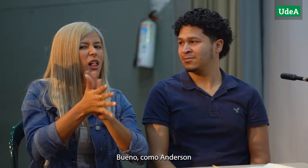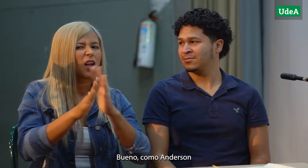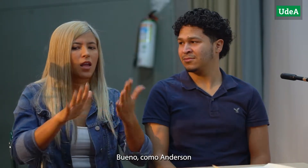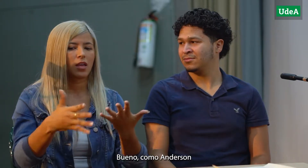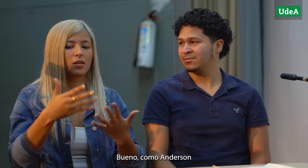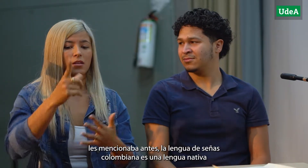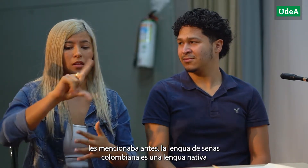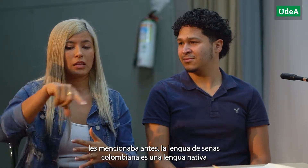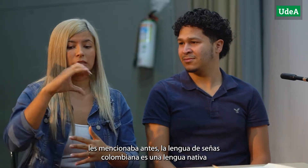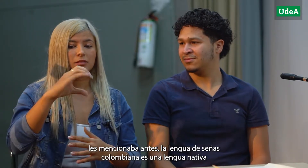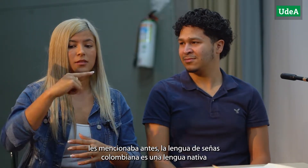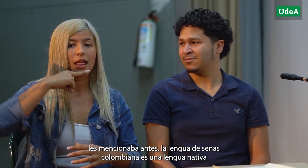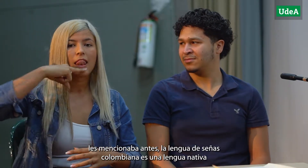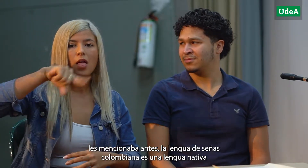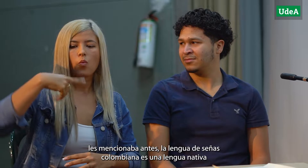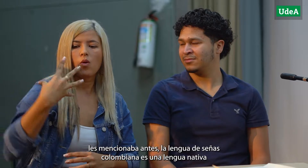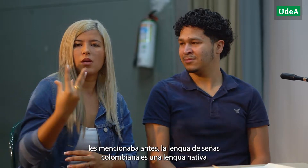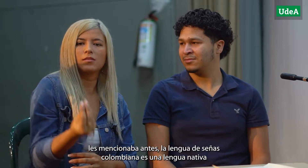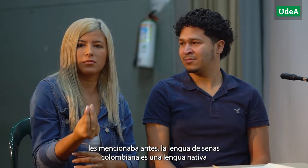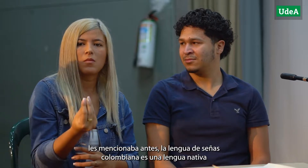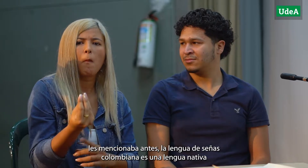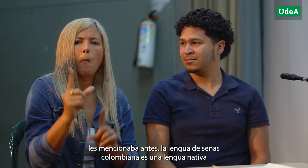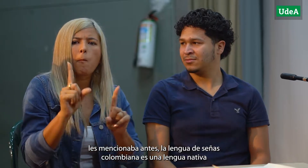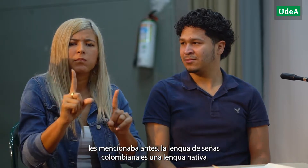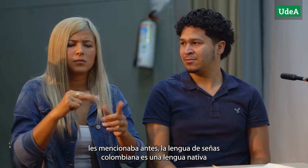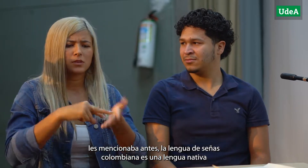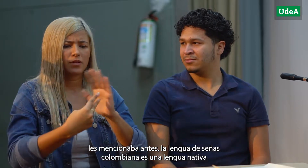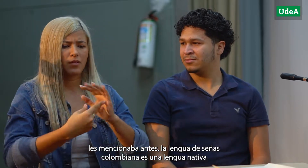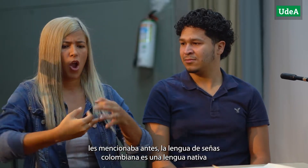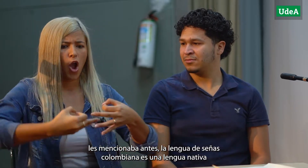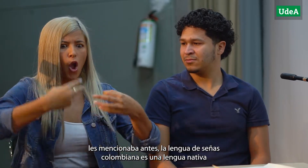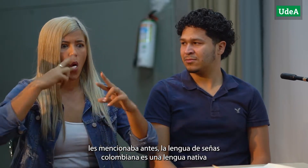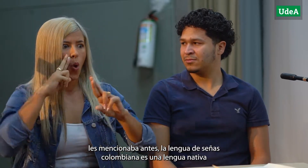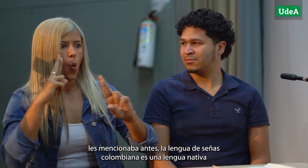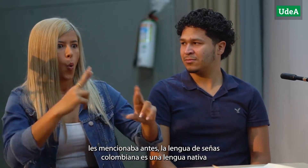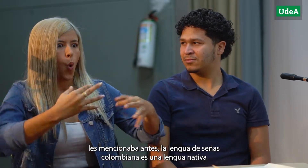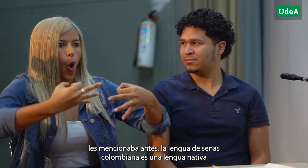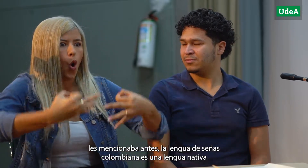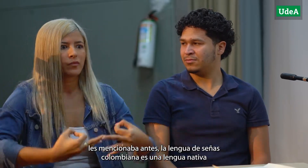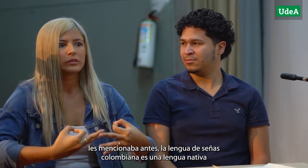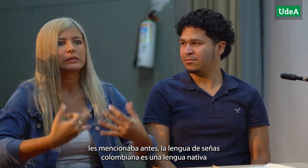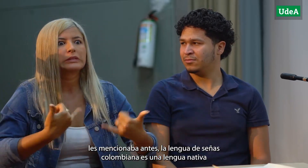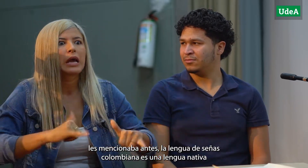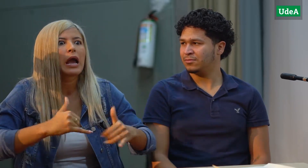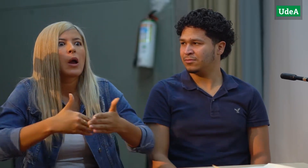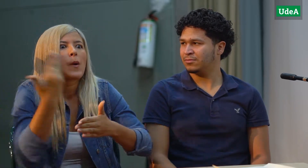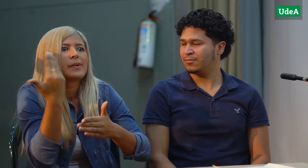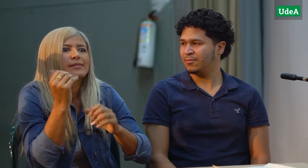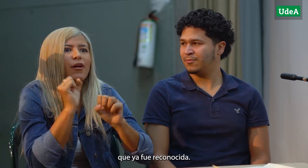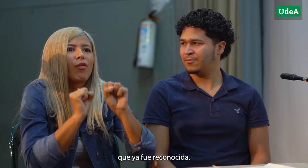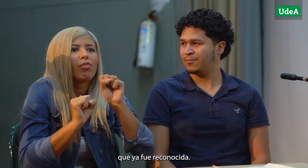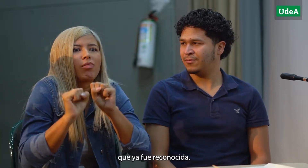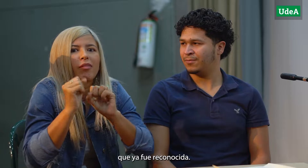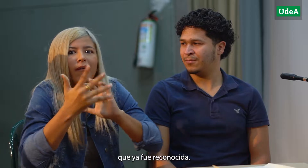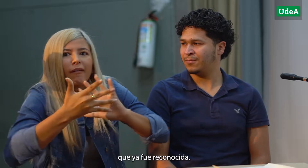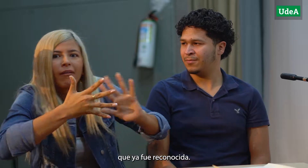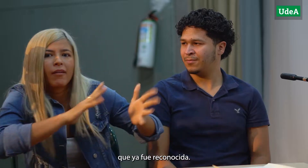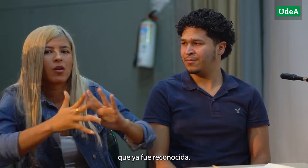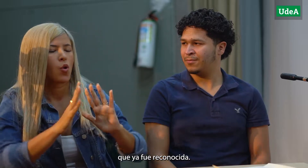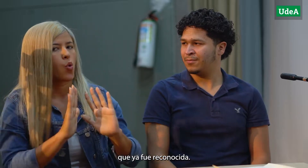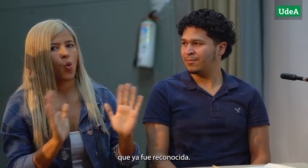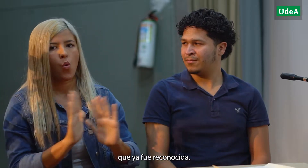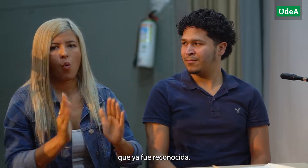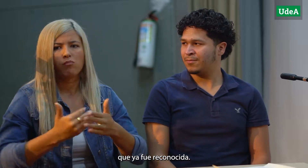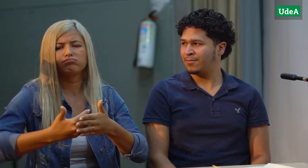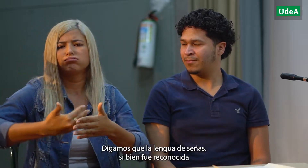Bueno, como Anderson les mencionaba antes, la lengua de señas colombiana es una lengua nativa que ya